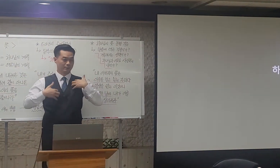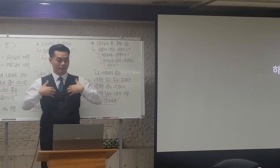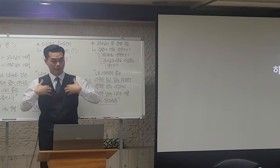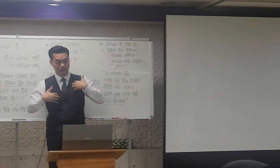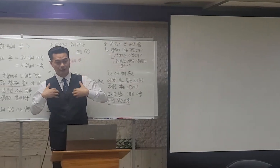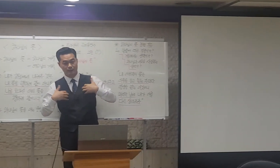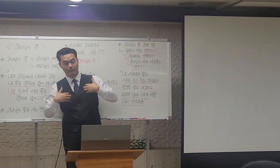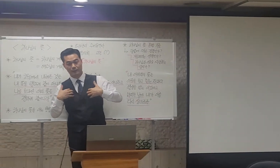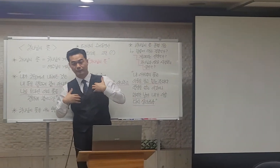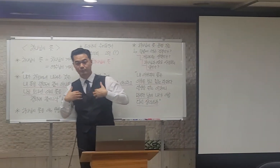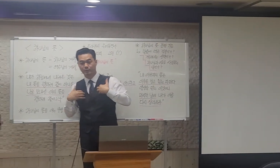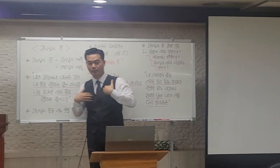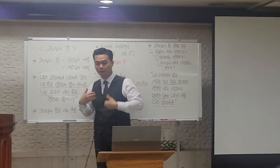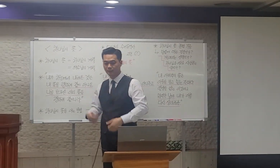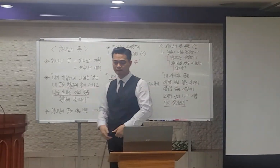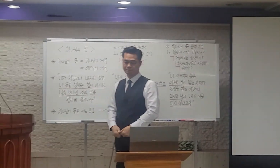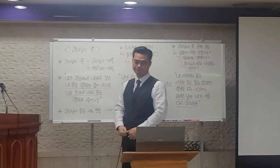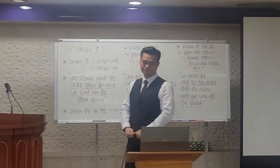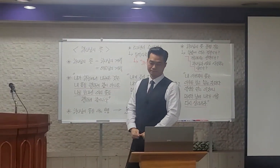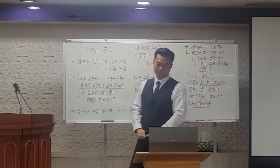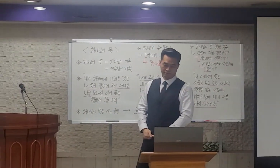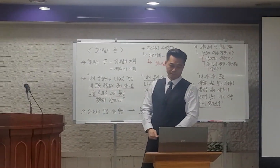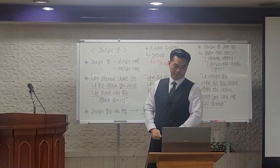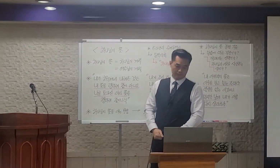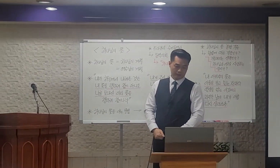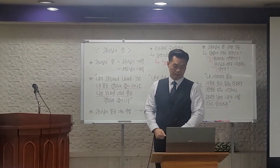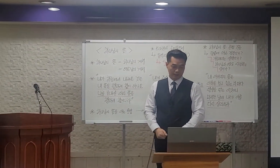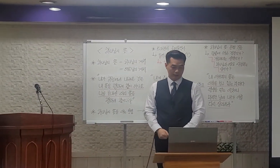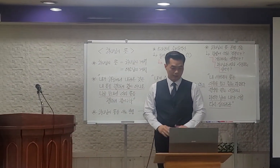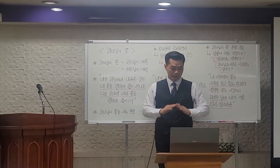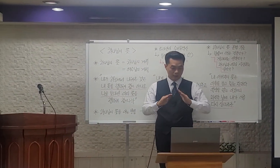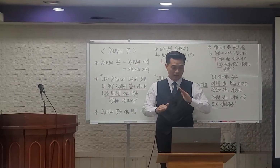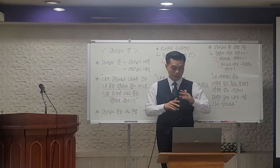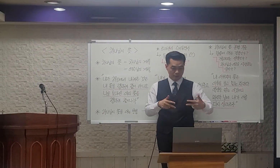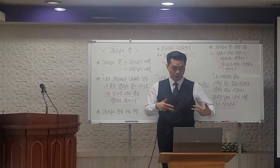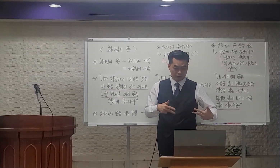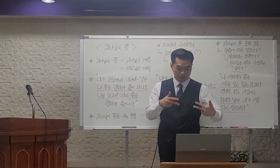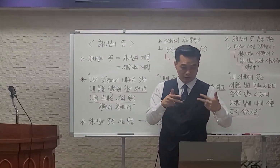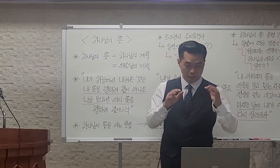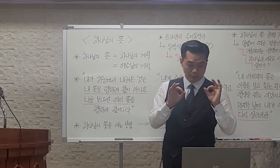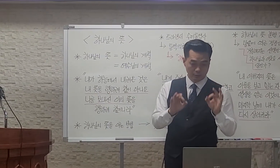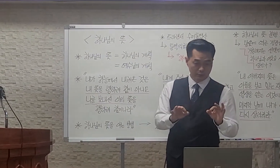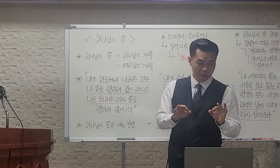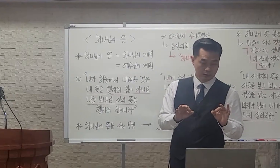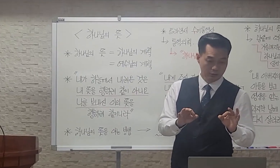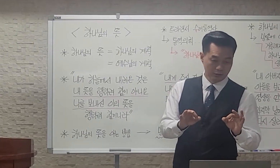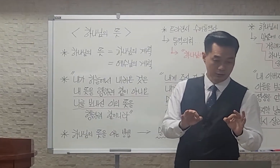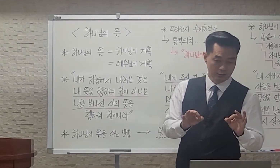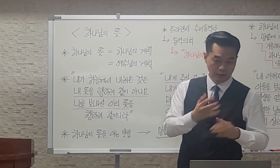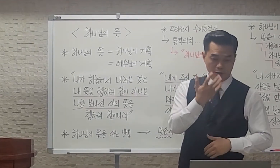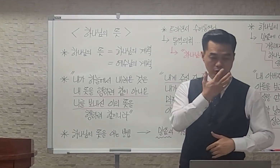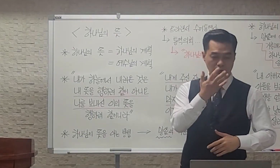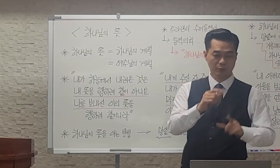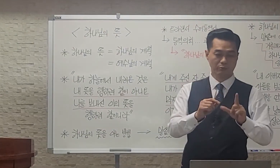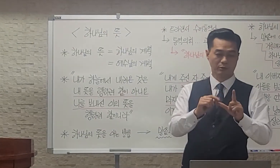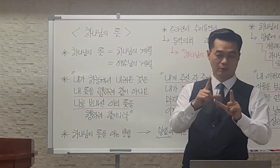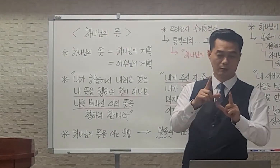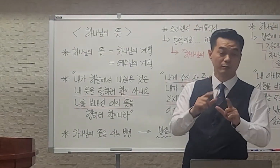반갑습니다. 반갑습니다. 네, 가정에서 영상으로 보시는 분들은 거청인 분들이